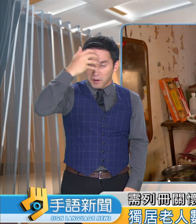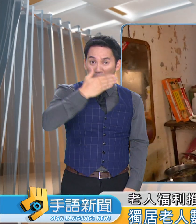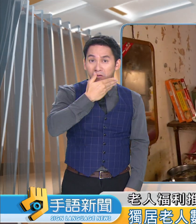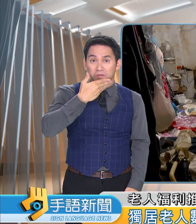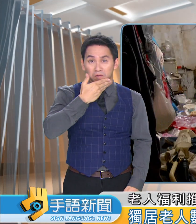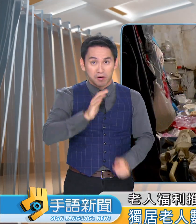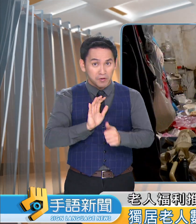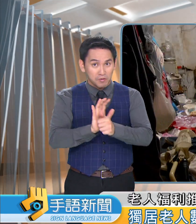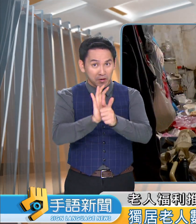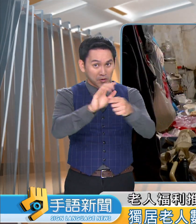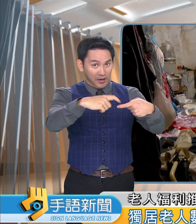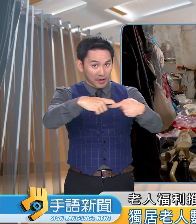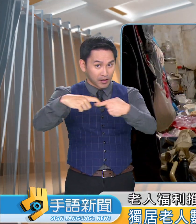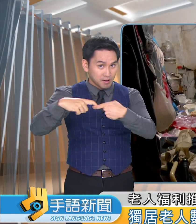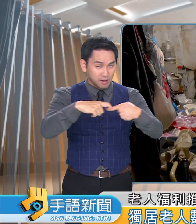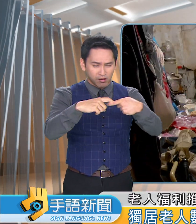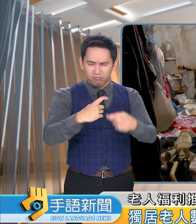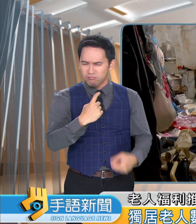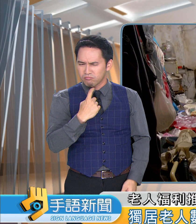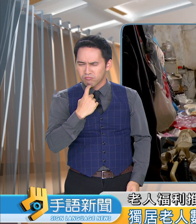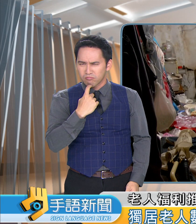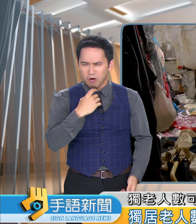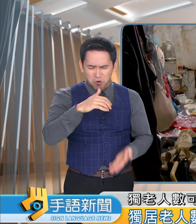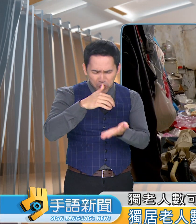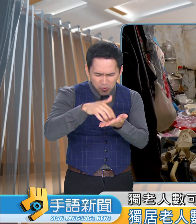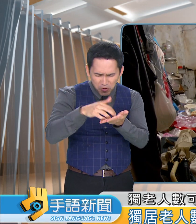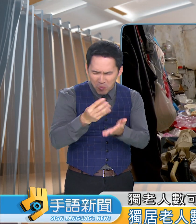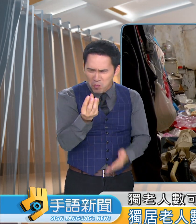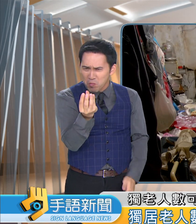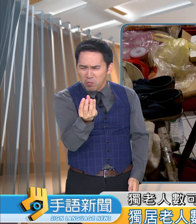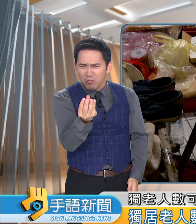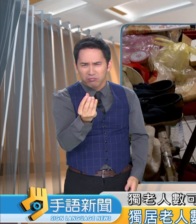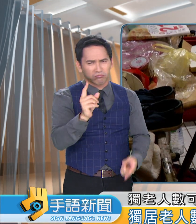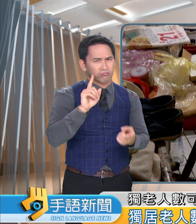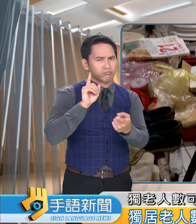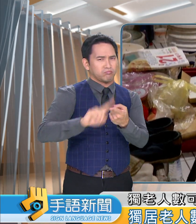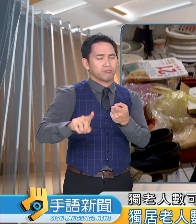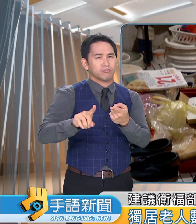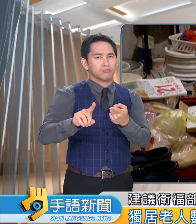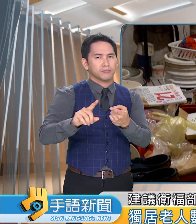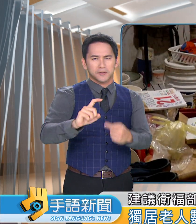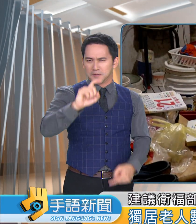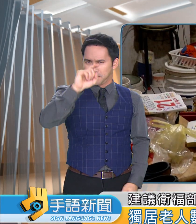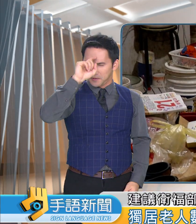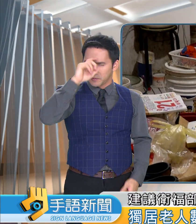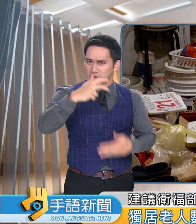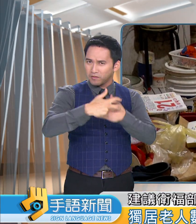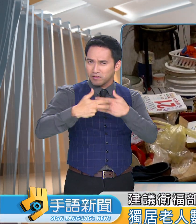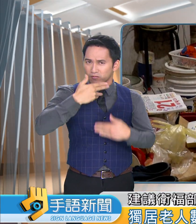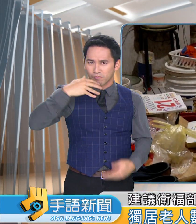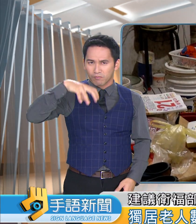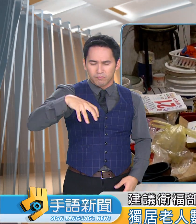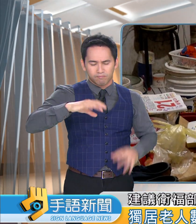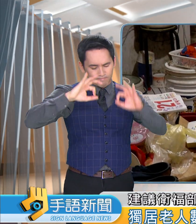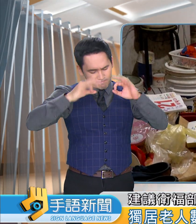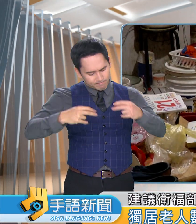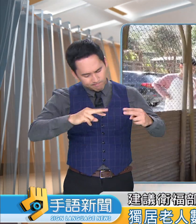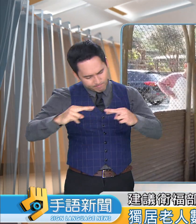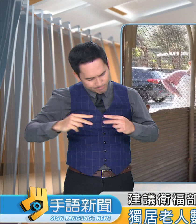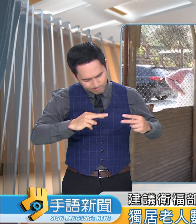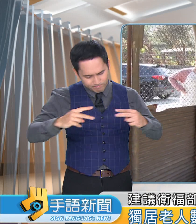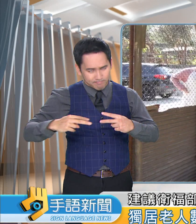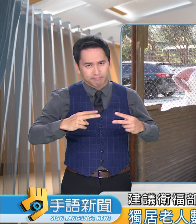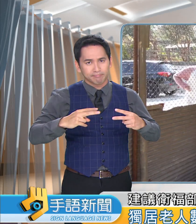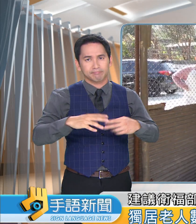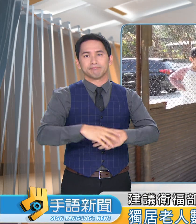老人福利推动联盟就直言，独老人数可能被低估，建议卫福部需重新检